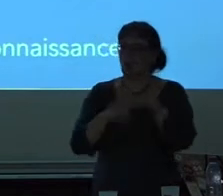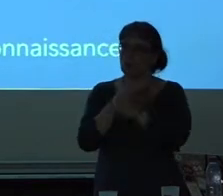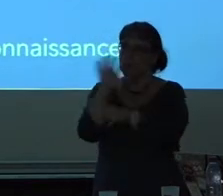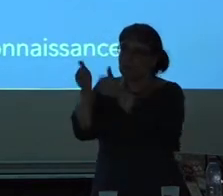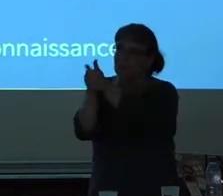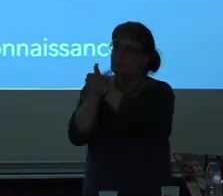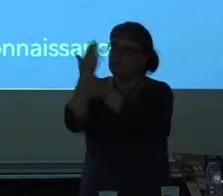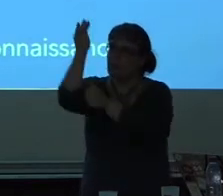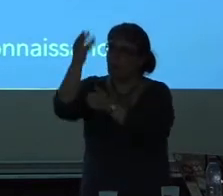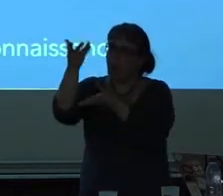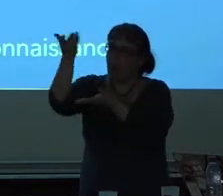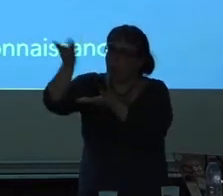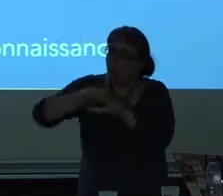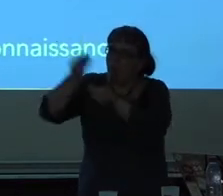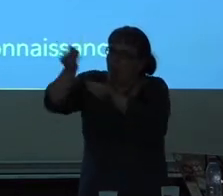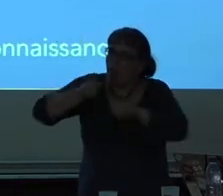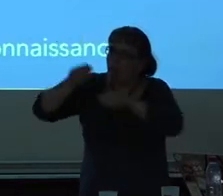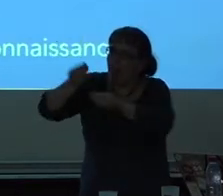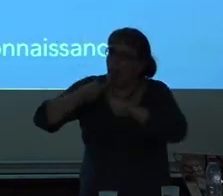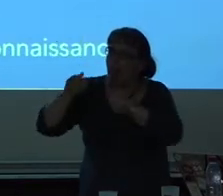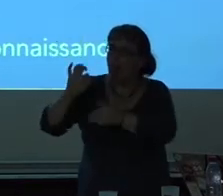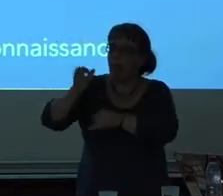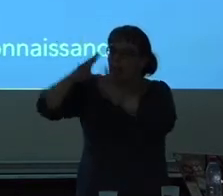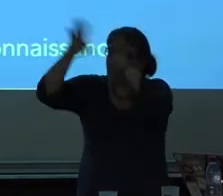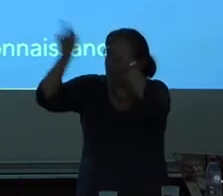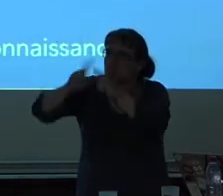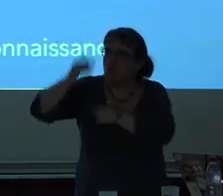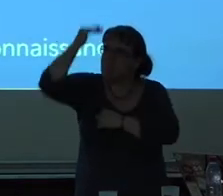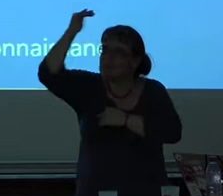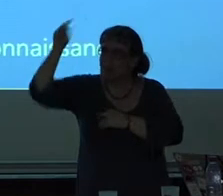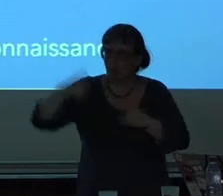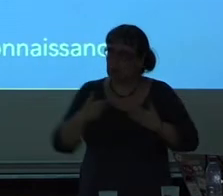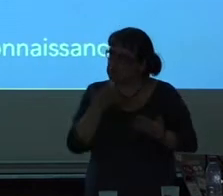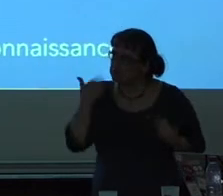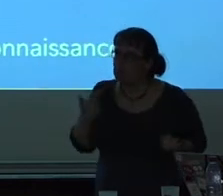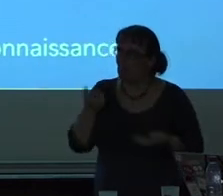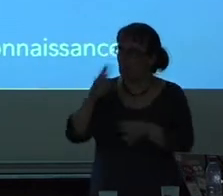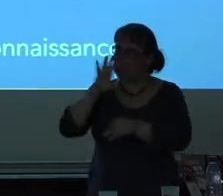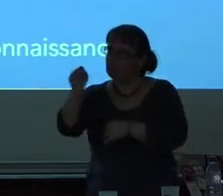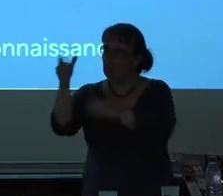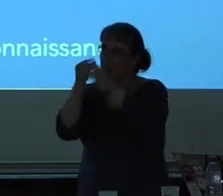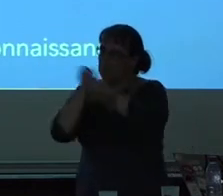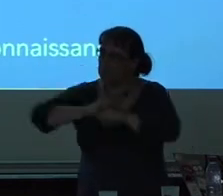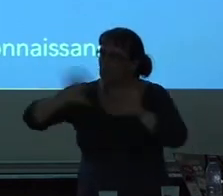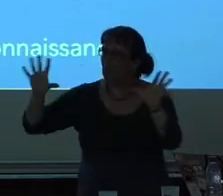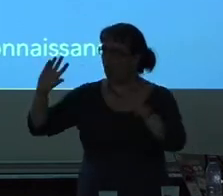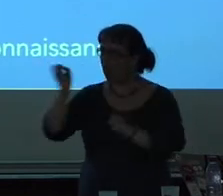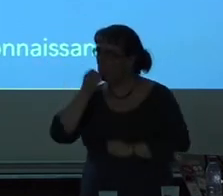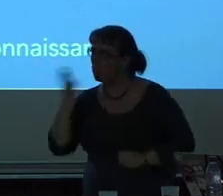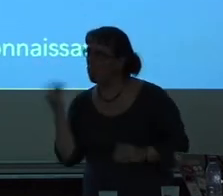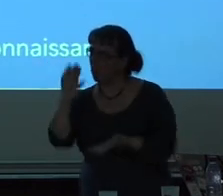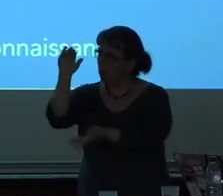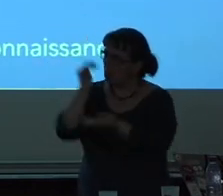personne. Parce qu'on se dit, oh, mais oui, il y a plein de choses que je ne connais pas et cette personne, elle explique bien, elle transmet